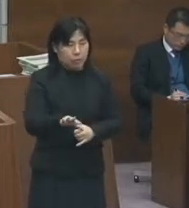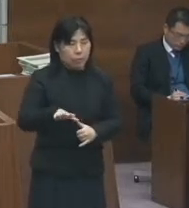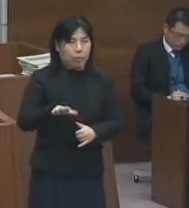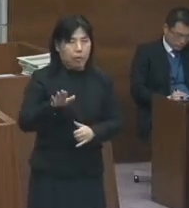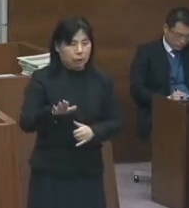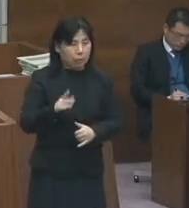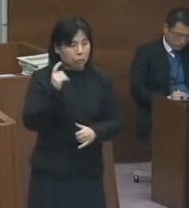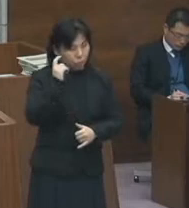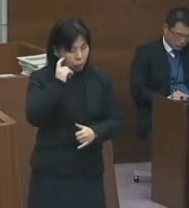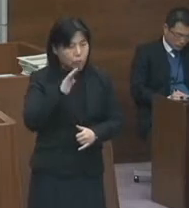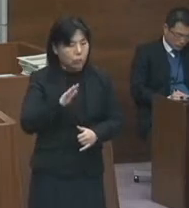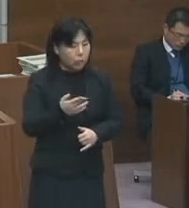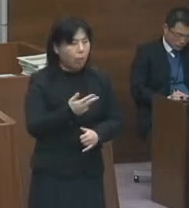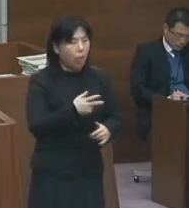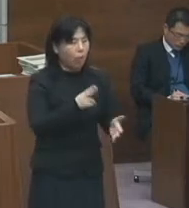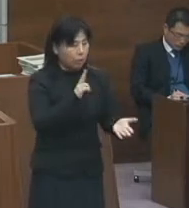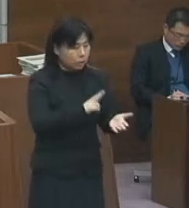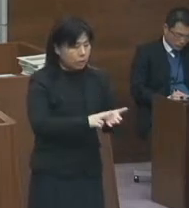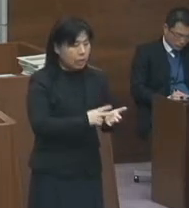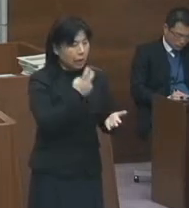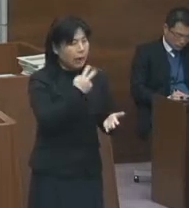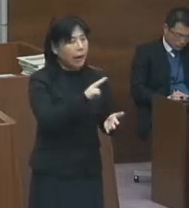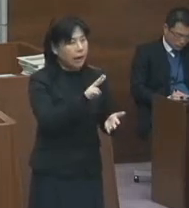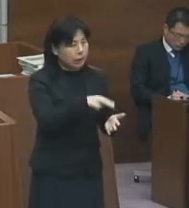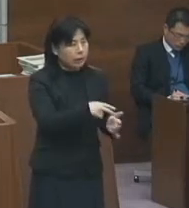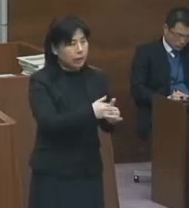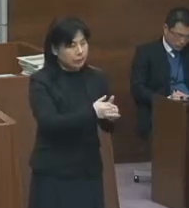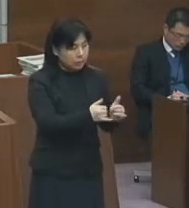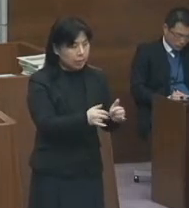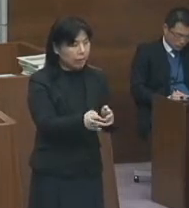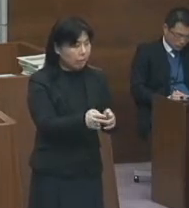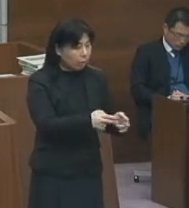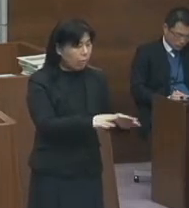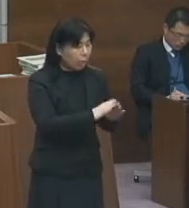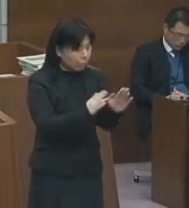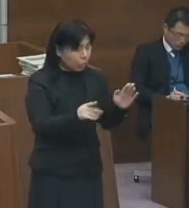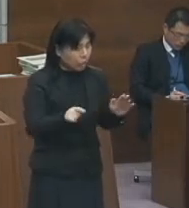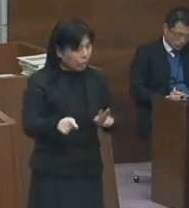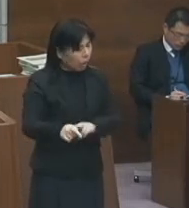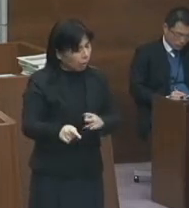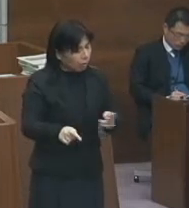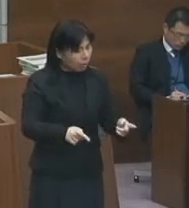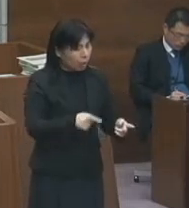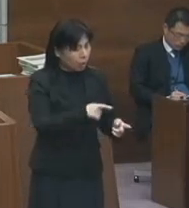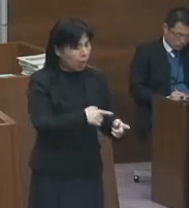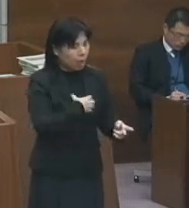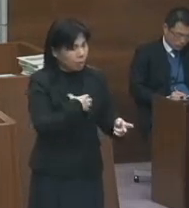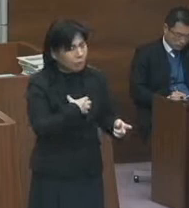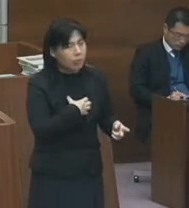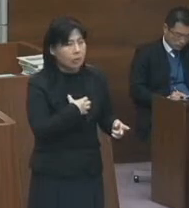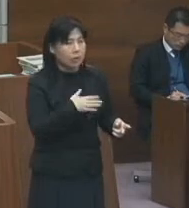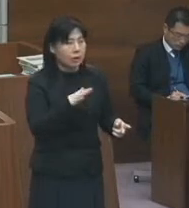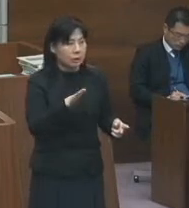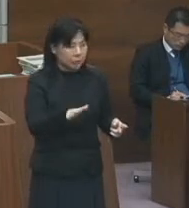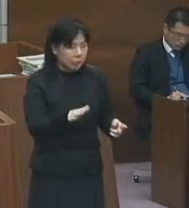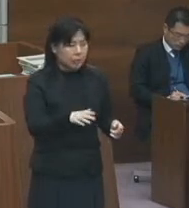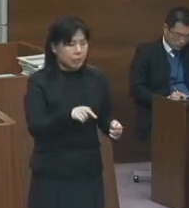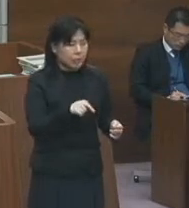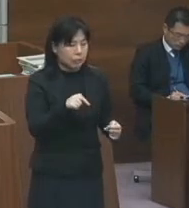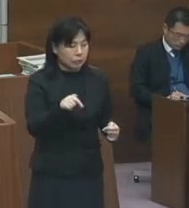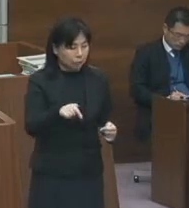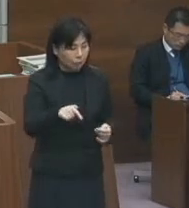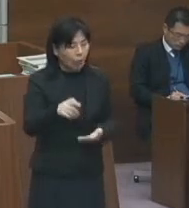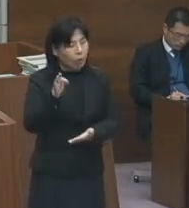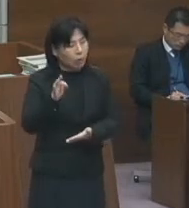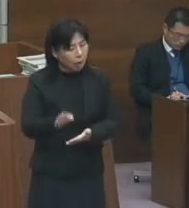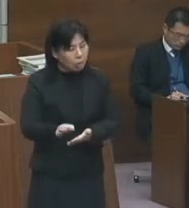指定管理者制度導入により、それが失われるのではないかと危惧します。市営総裁式場が低廉な価格